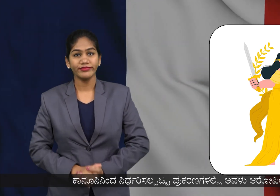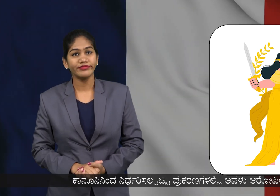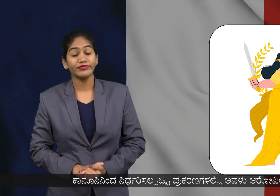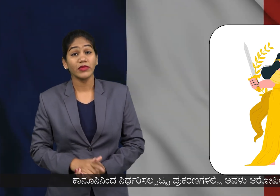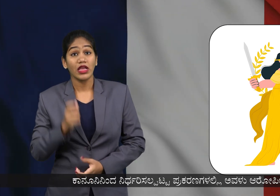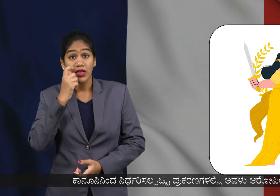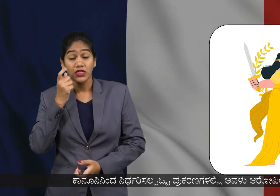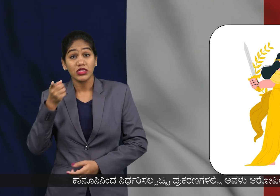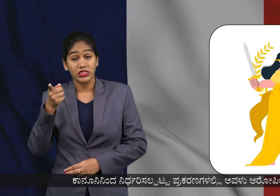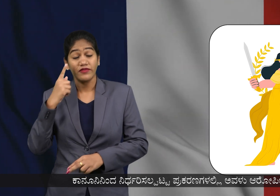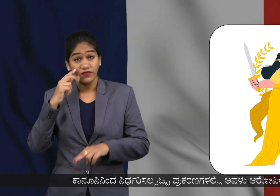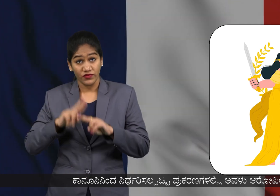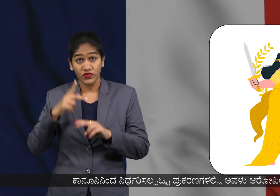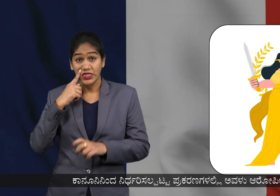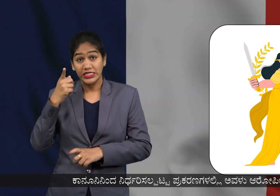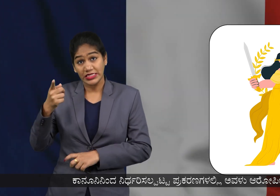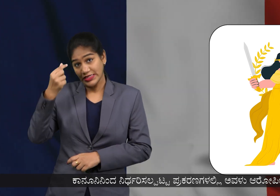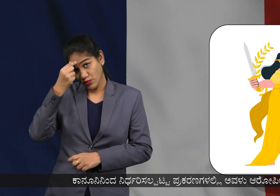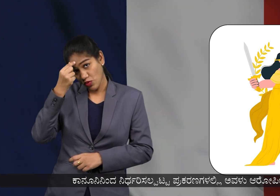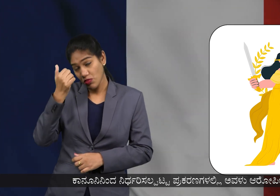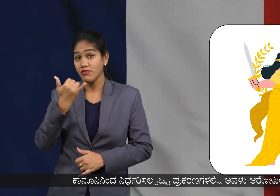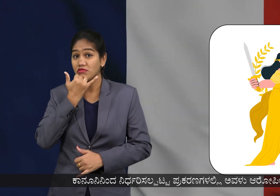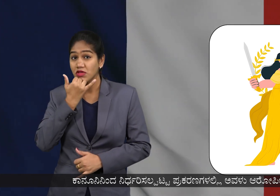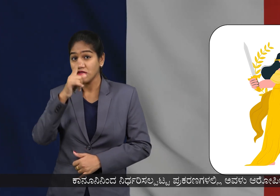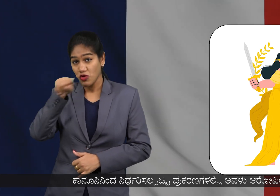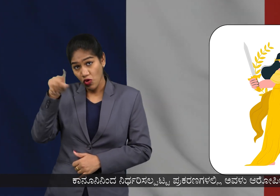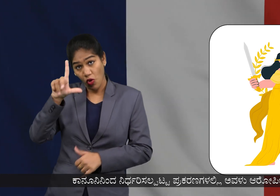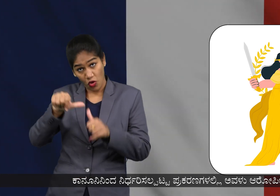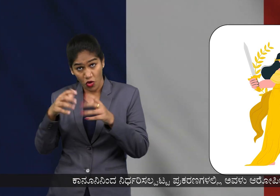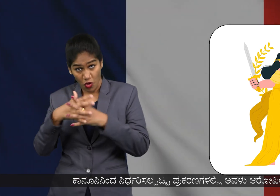ಕಾನೂನಿನಿಂದ ನಿರ್ಧರಿಸಲ್ಪಟ್ಟ ಪ್ರಕರಣಗಳಲ್ಲಿ ಅವಳು ಆರೋಪಿಯಾಗಿದ್ದಾಳೆ.